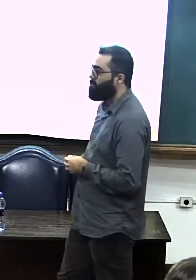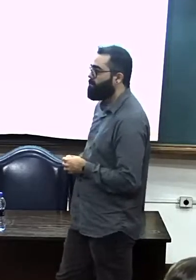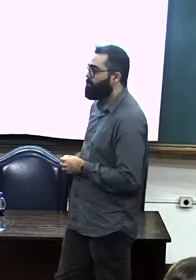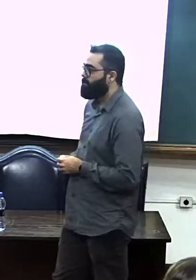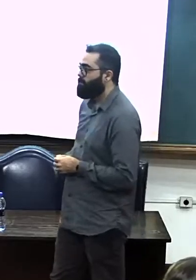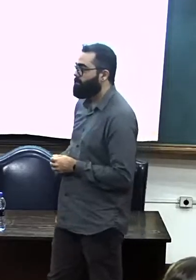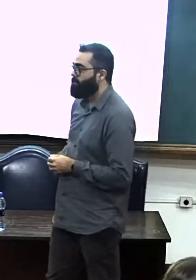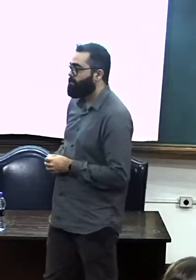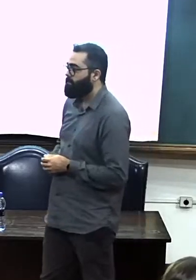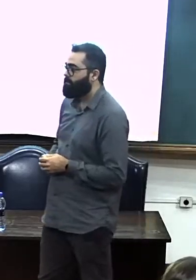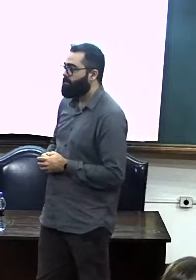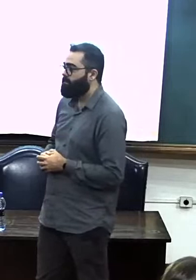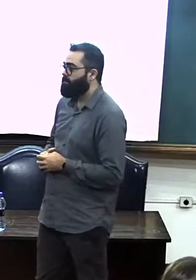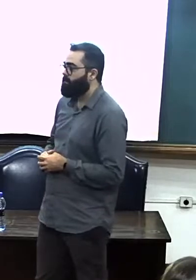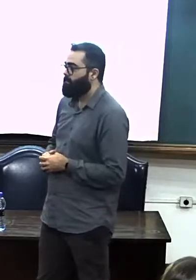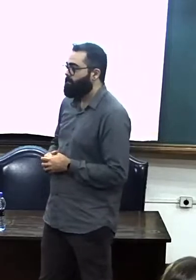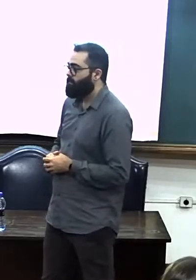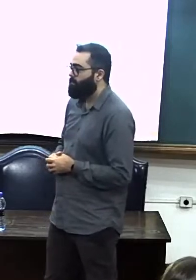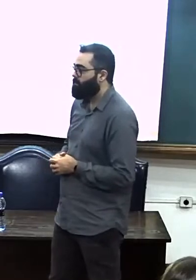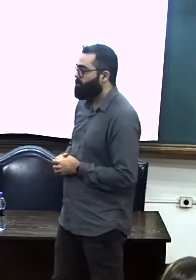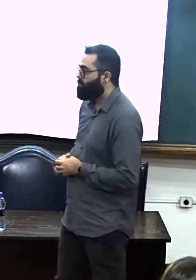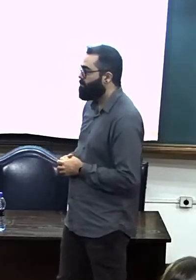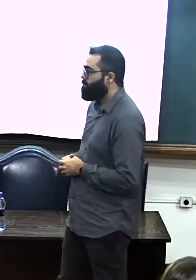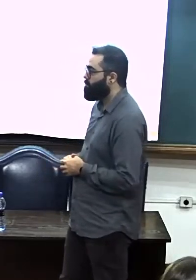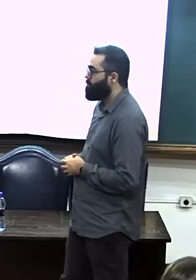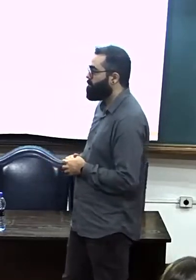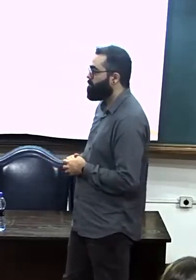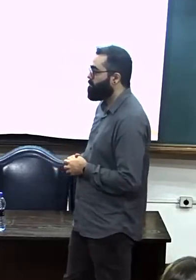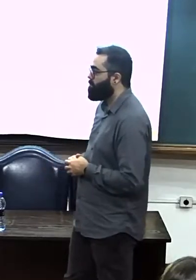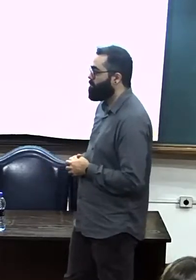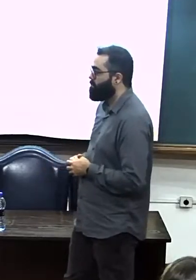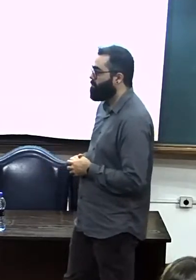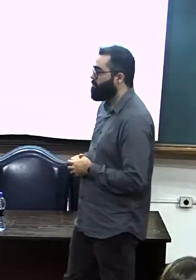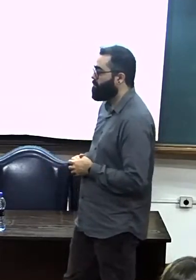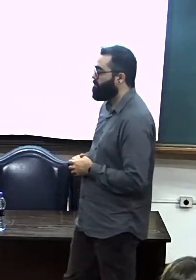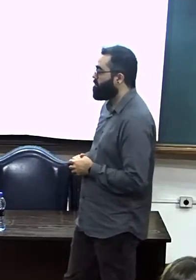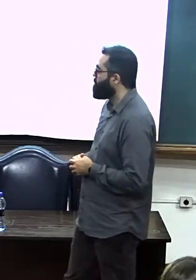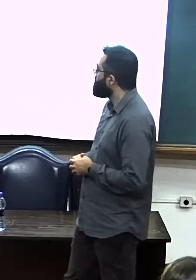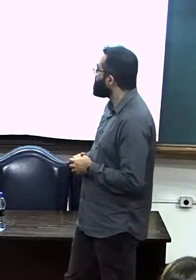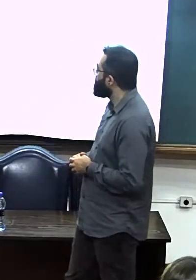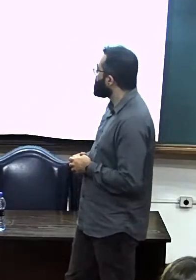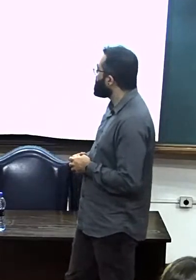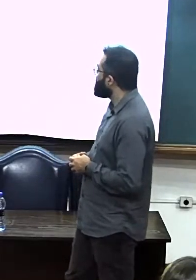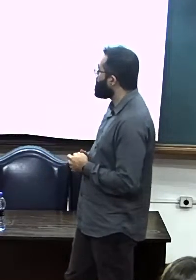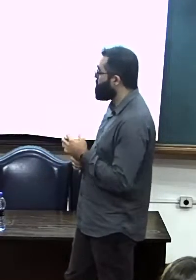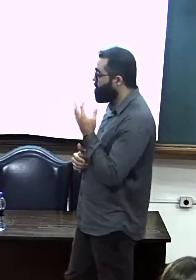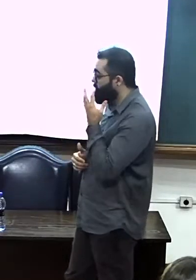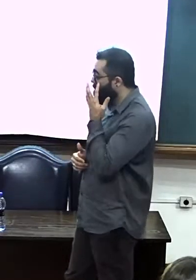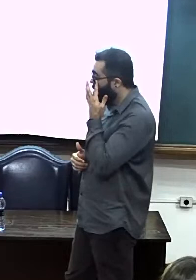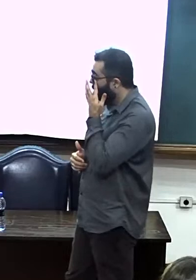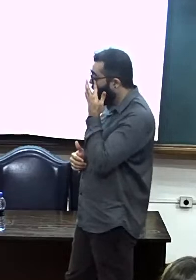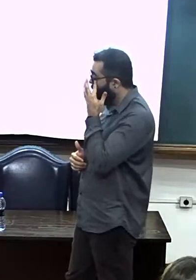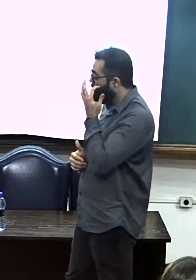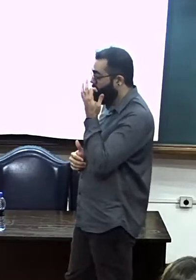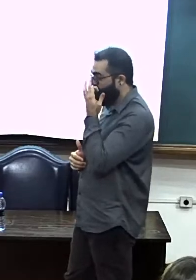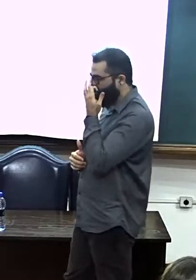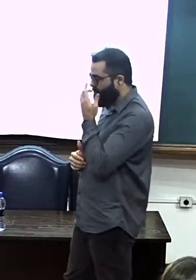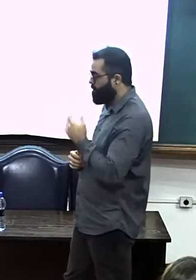à função basal num nível fonético abstrato. E o último ponto é que